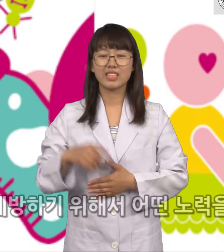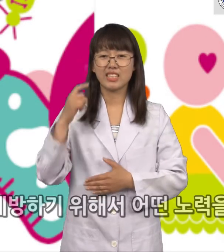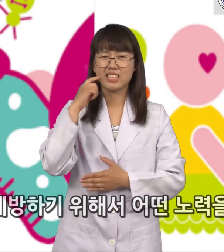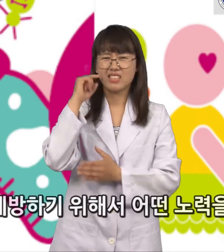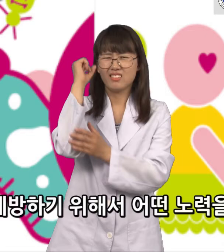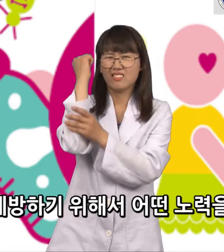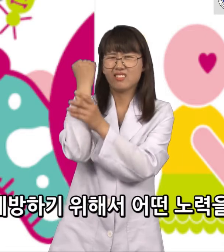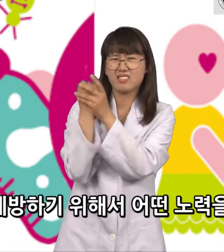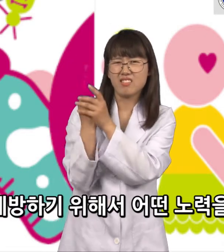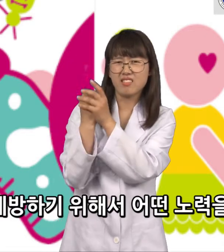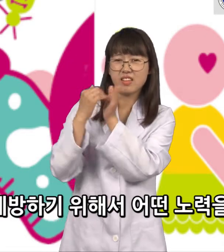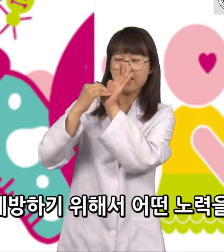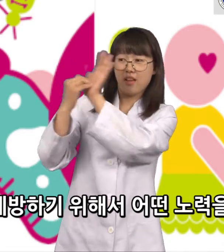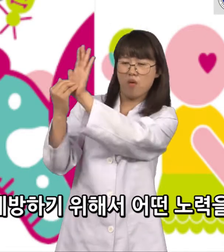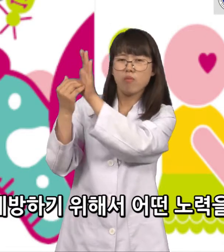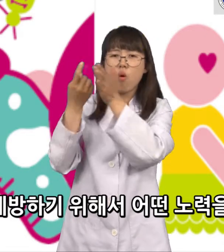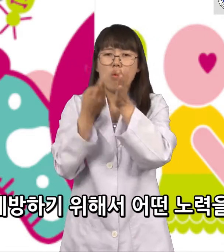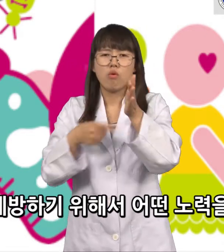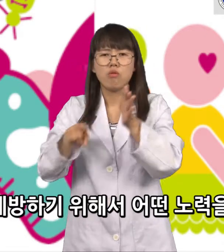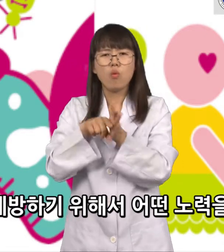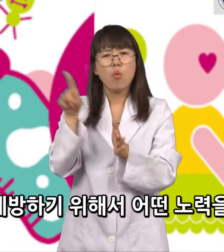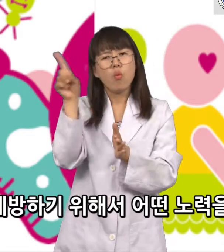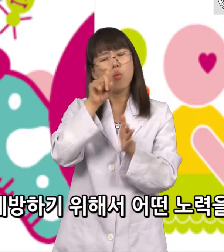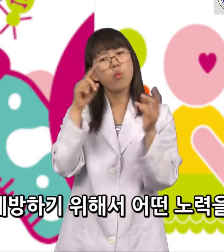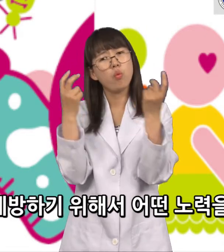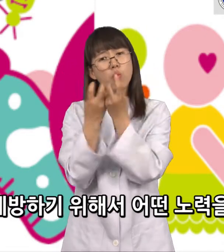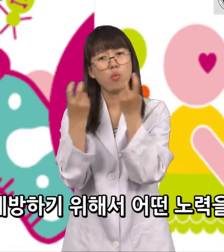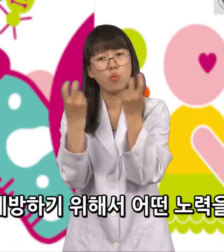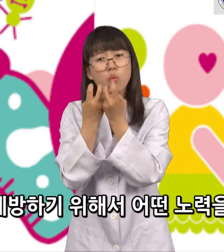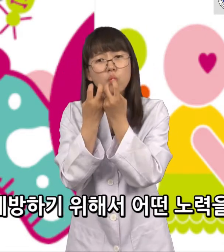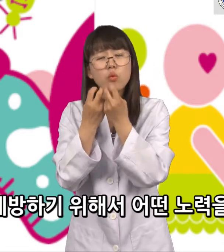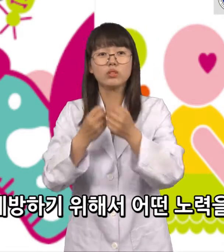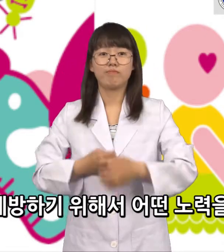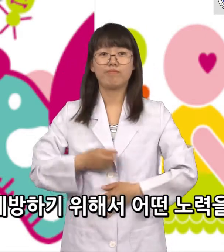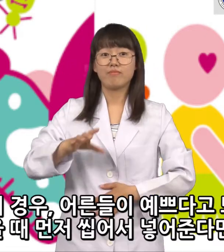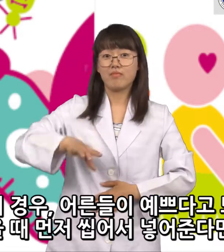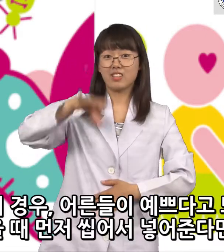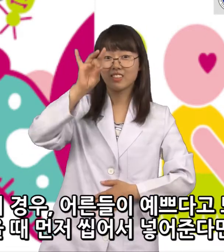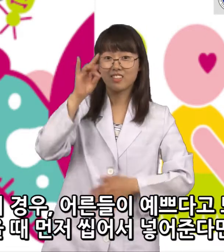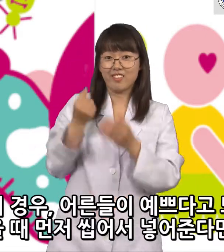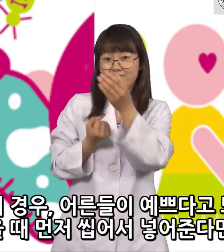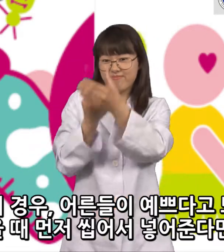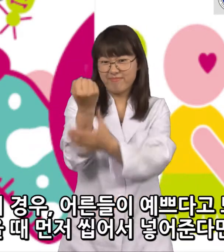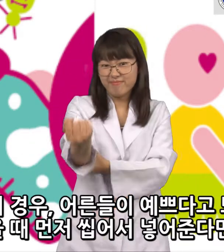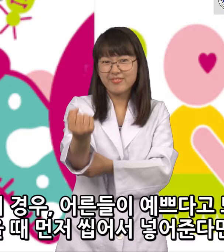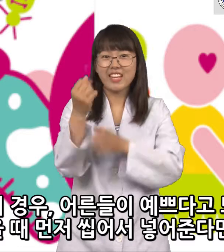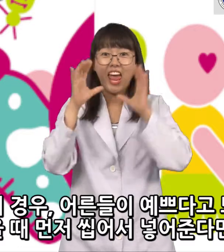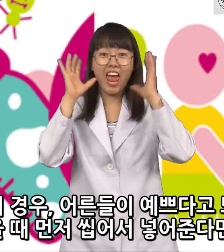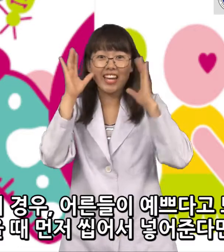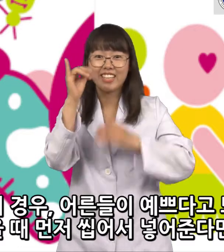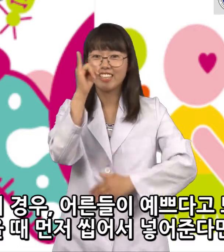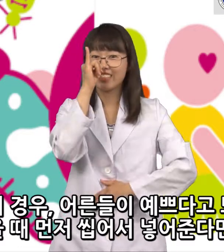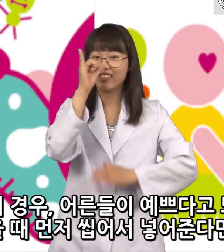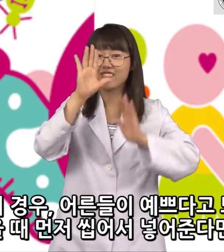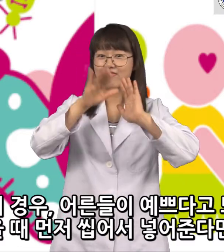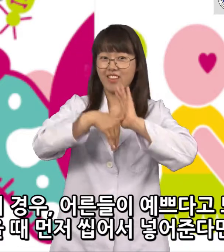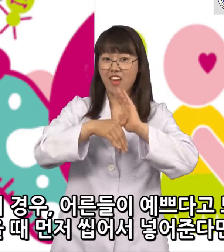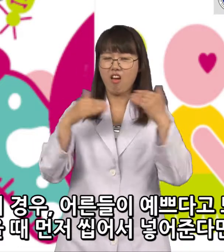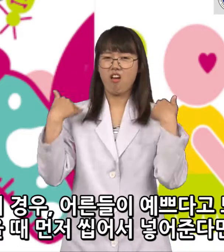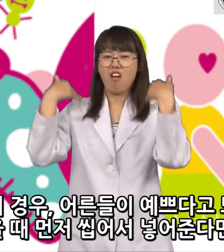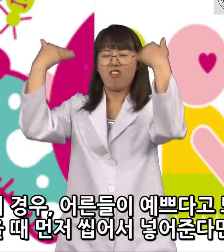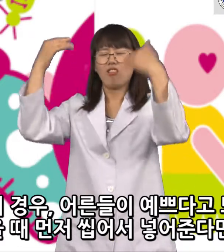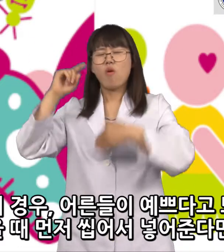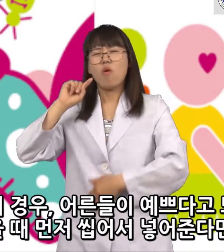그럼 충치를 예방하기 위해서 어떤 노력을 해야 할까요? 먼저 신생아의 경우